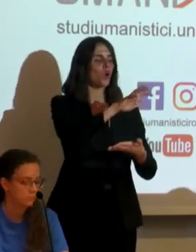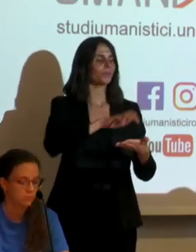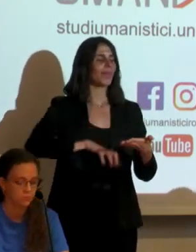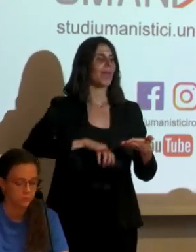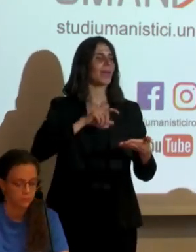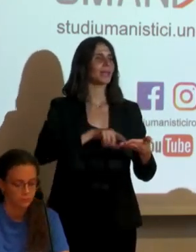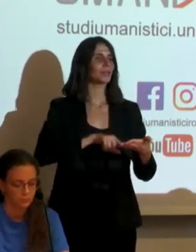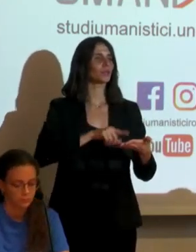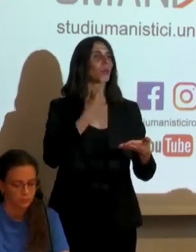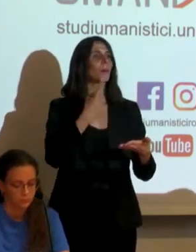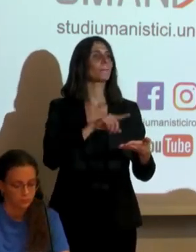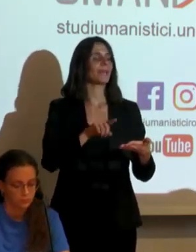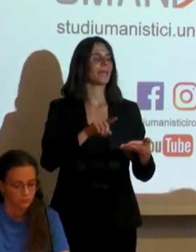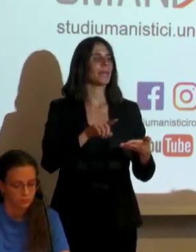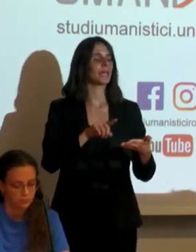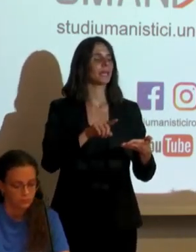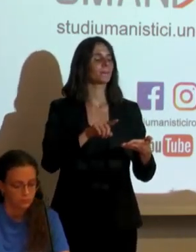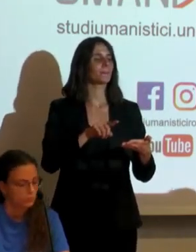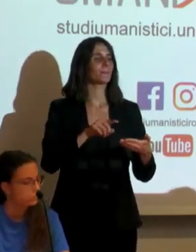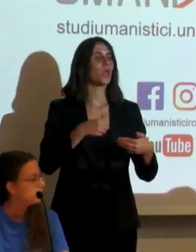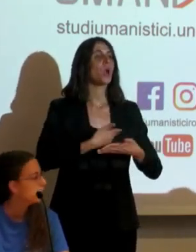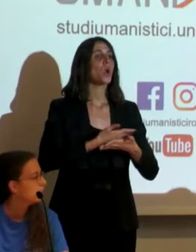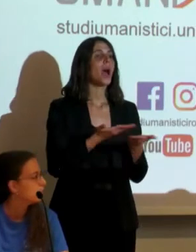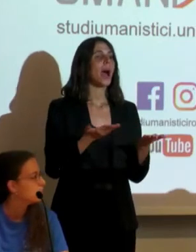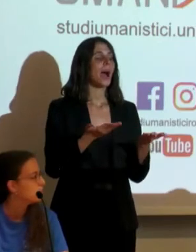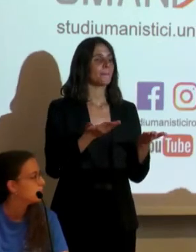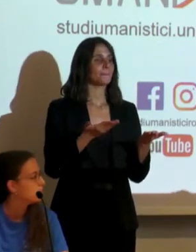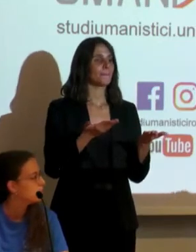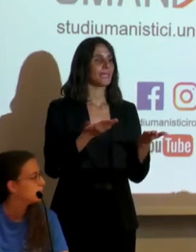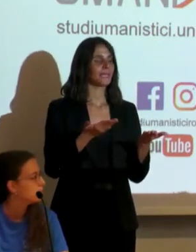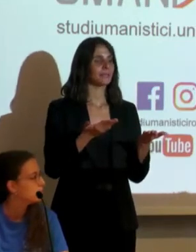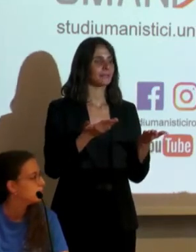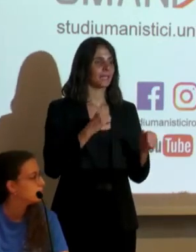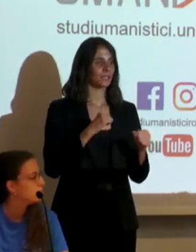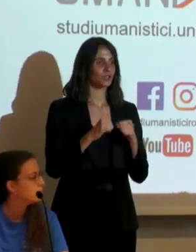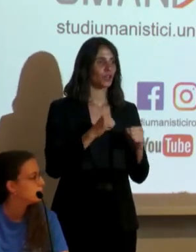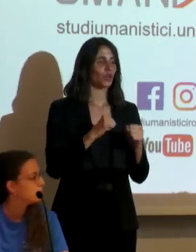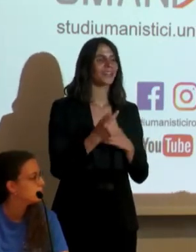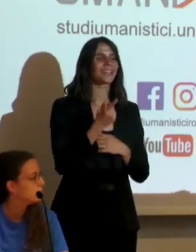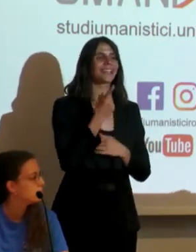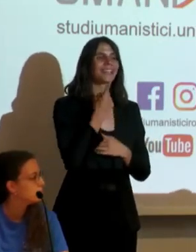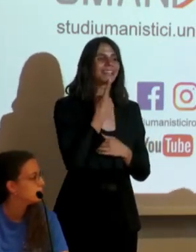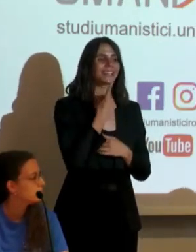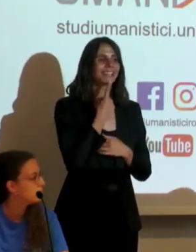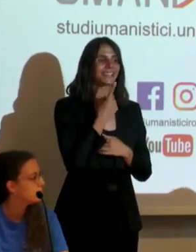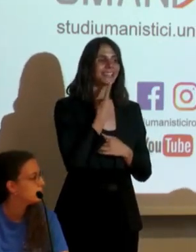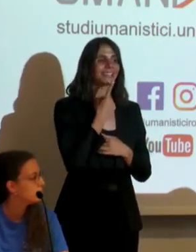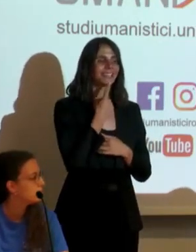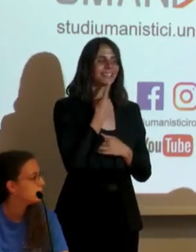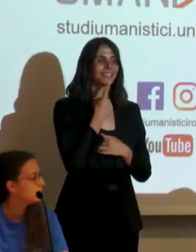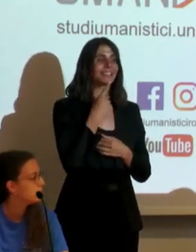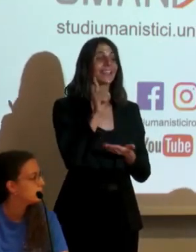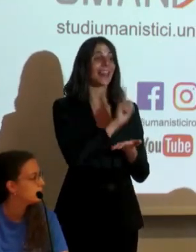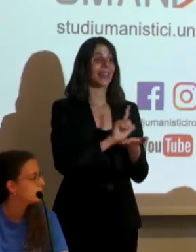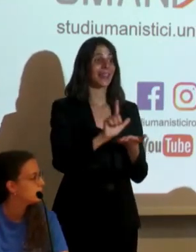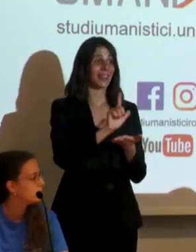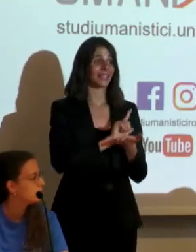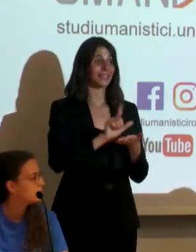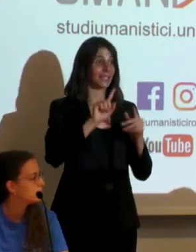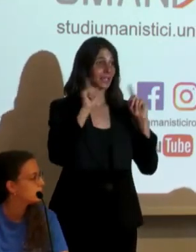pubblica amministrazione, il laureato in lettere può declinare le sue competenze e